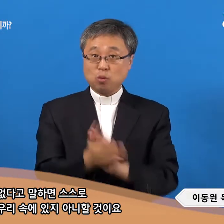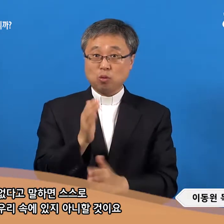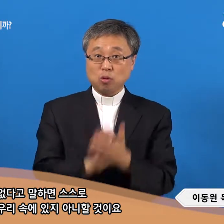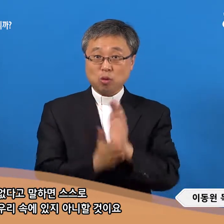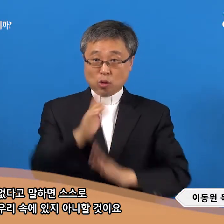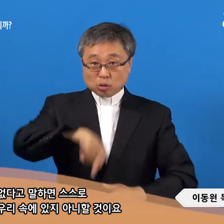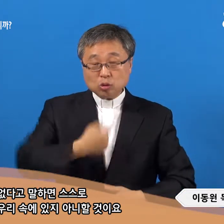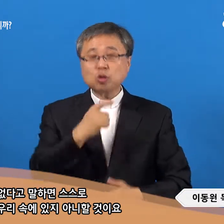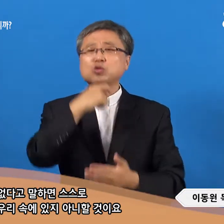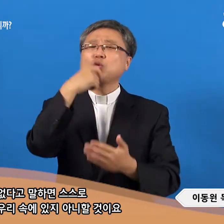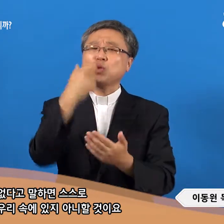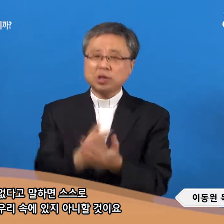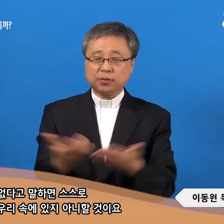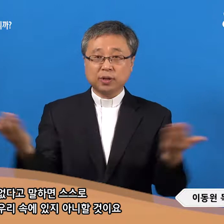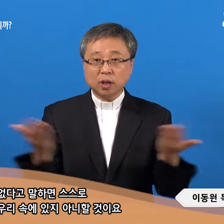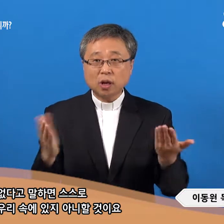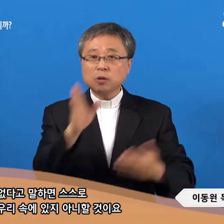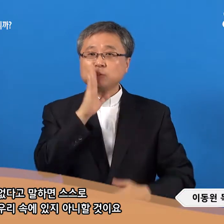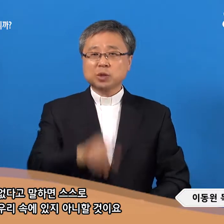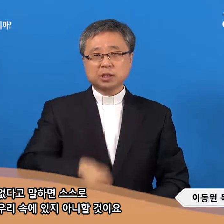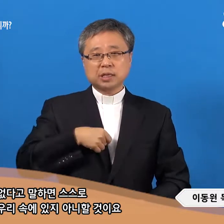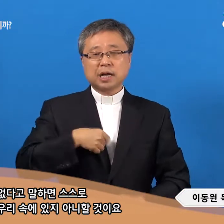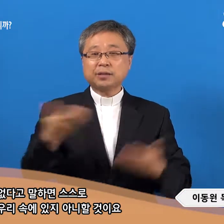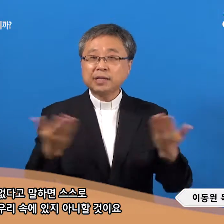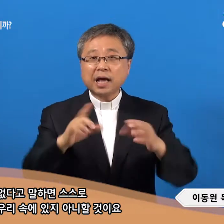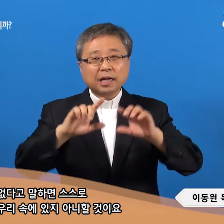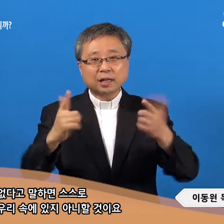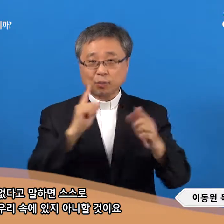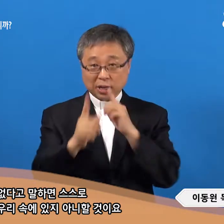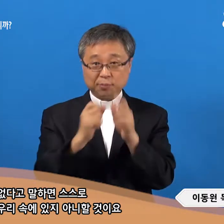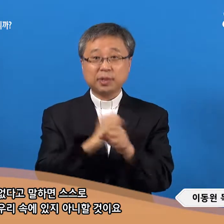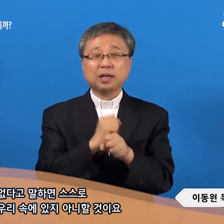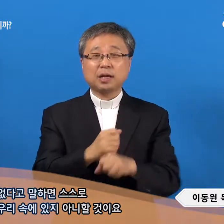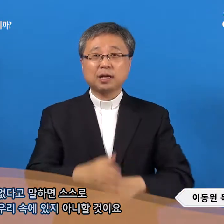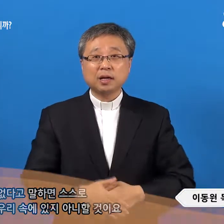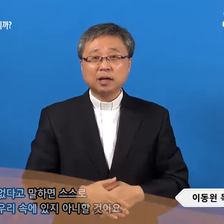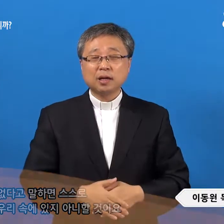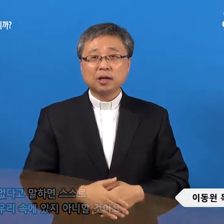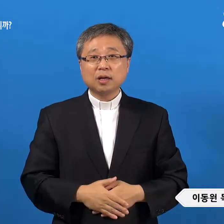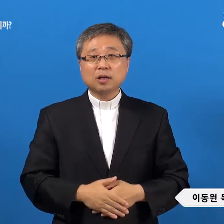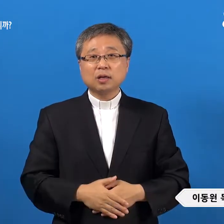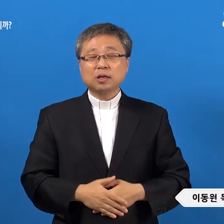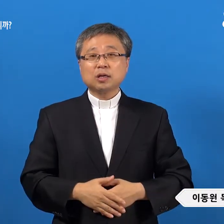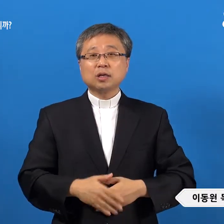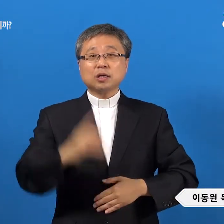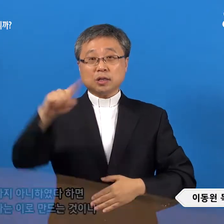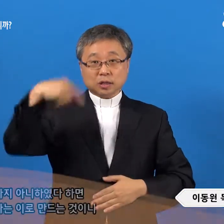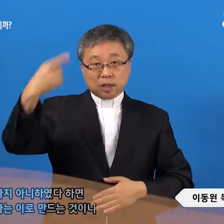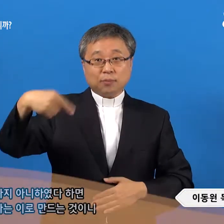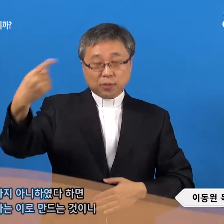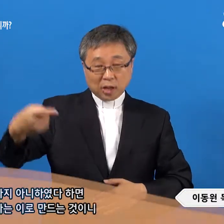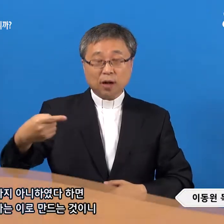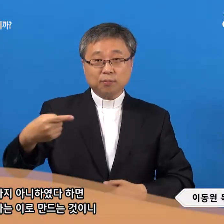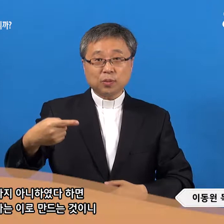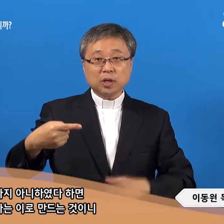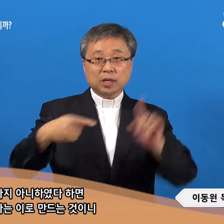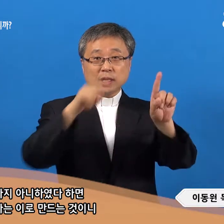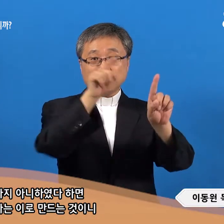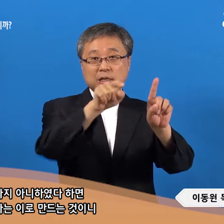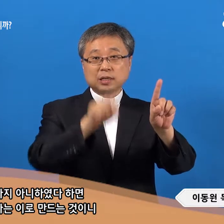그건 스스로를 속이는 것이다. 정직한 것이 아니다. 이렇게 말하죠. 자, 10절에 보세요. 그 다음 절. 요한일서 1장